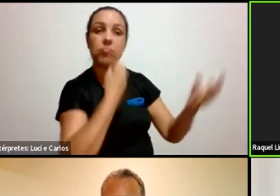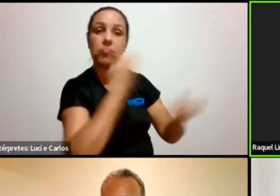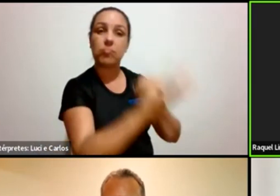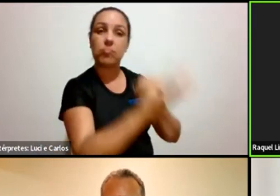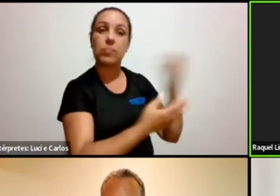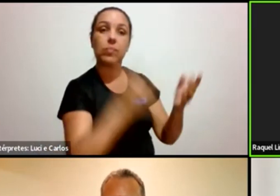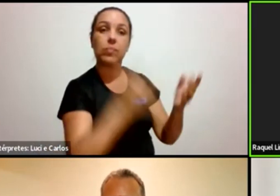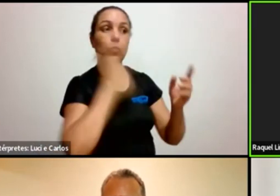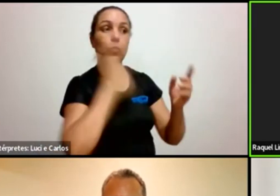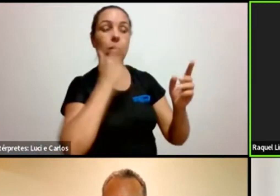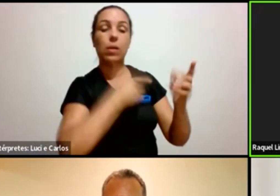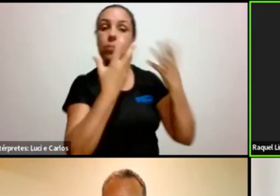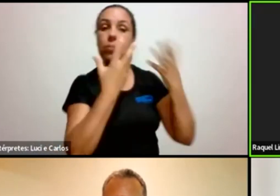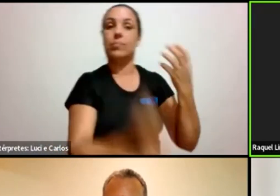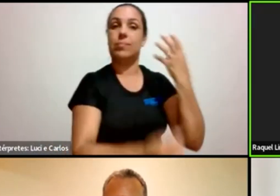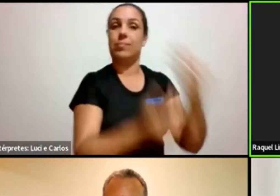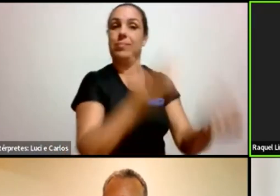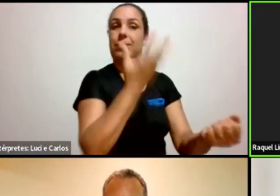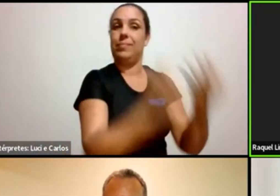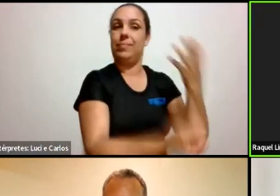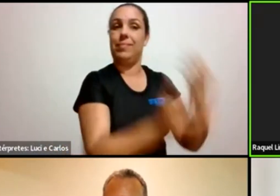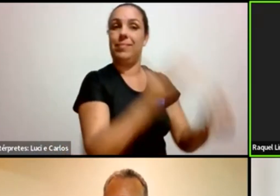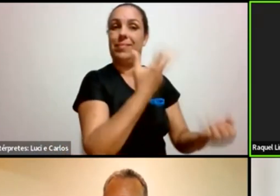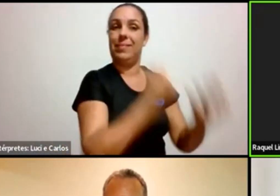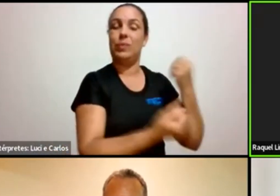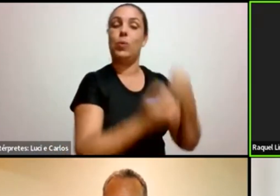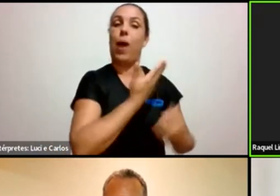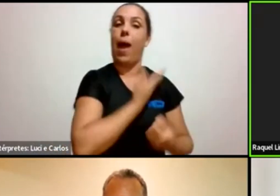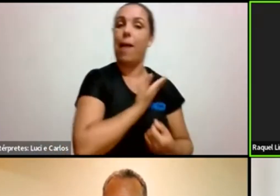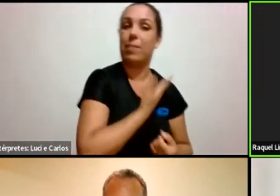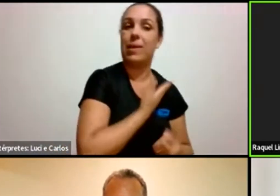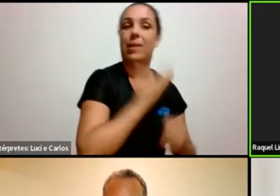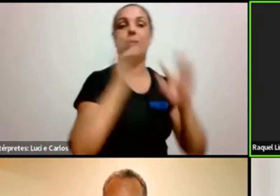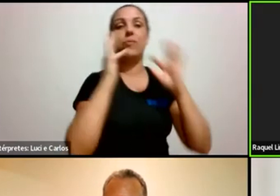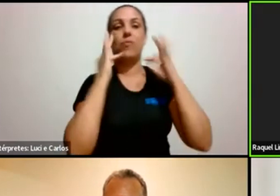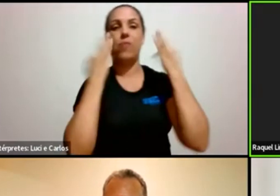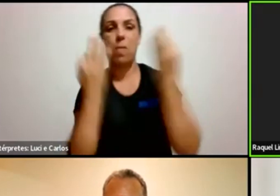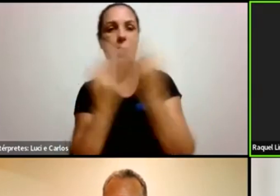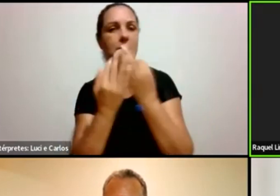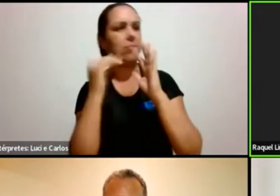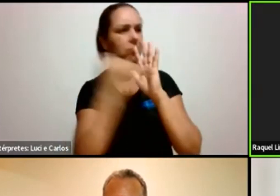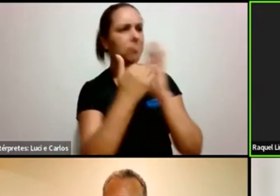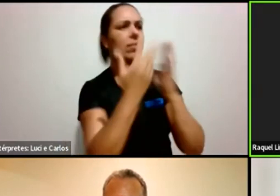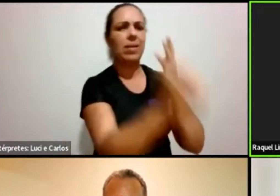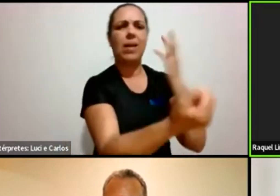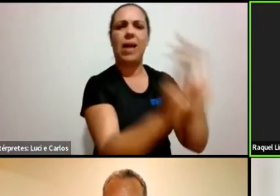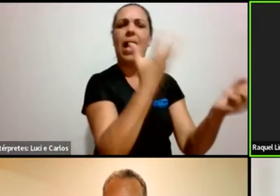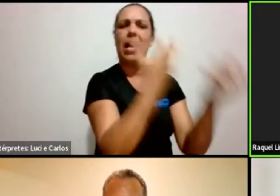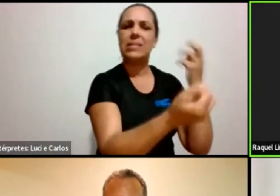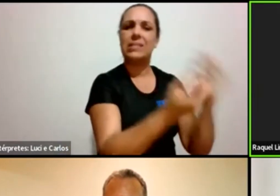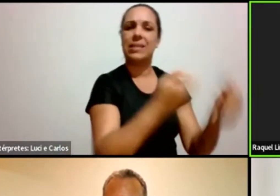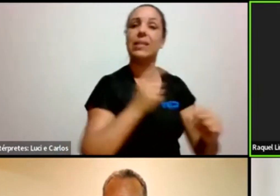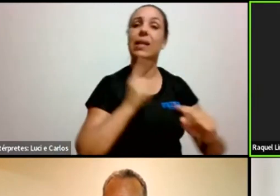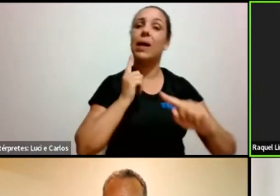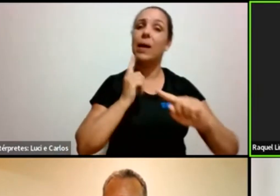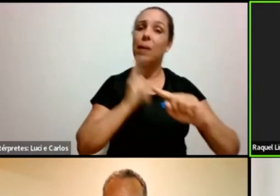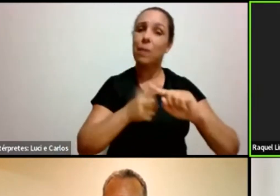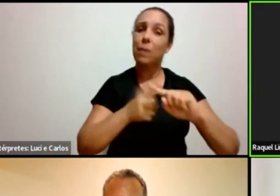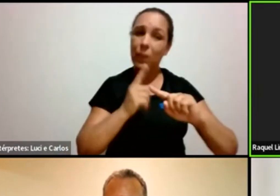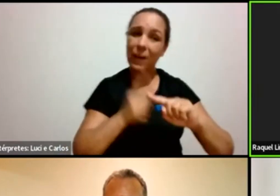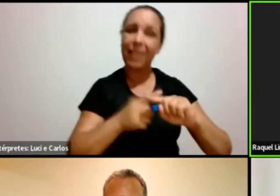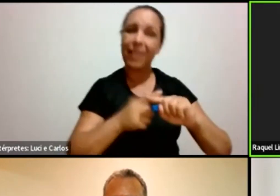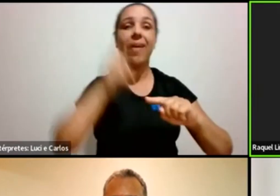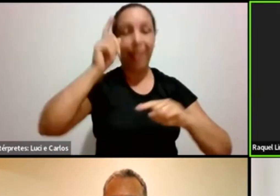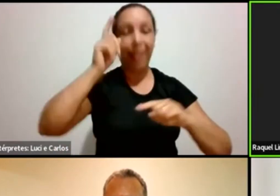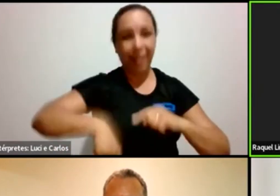né? E vários amigos começou a usar, pessoas da minha família. Hoje minha família, quase todas as pessoas